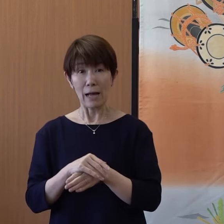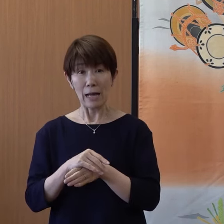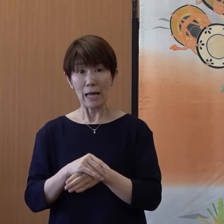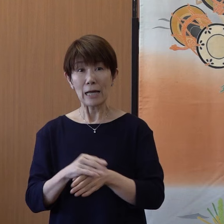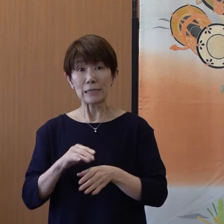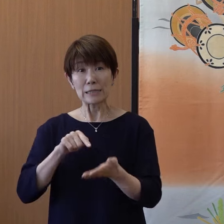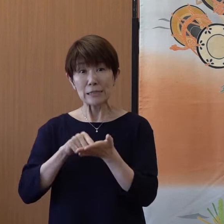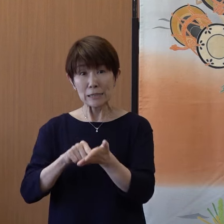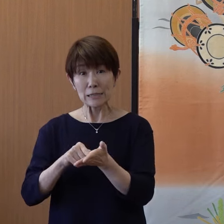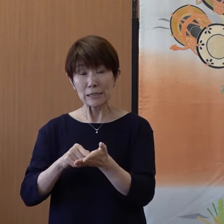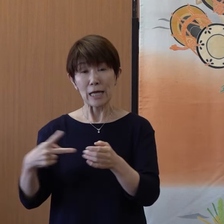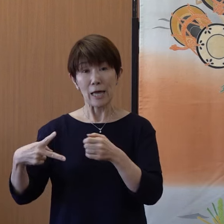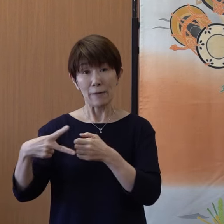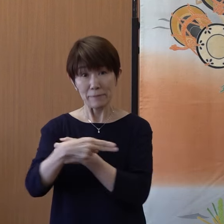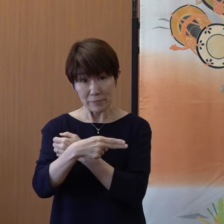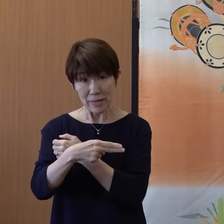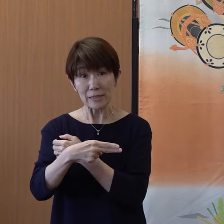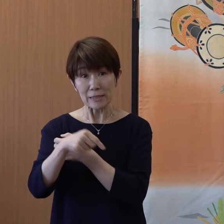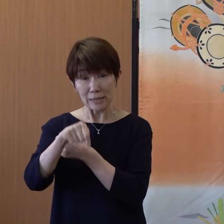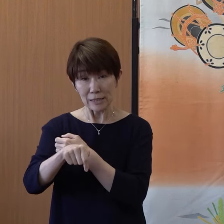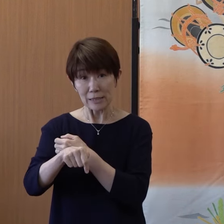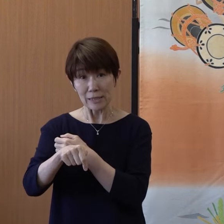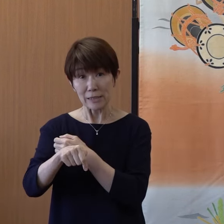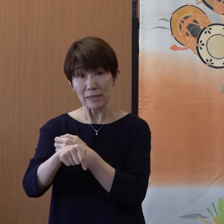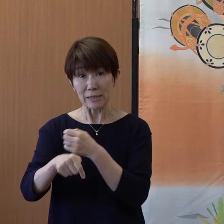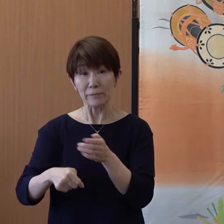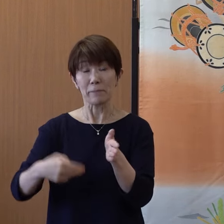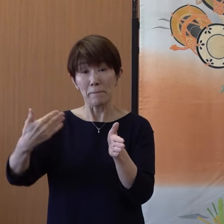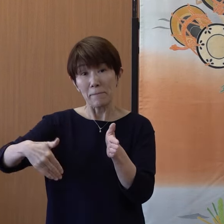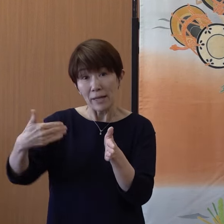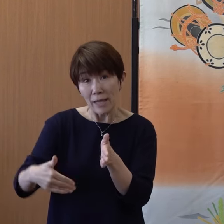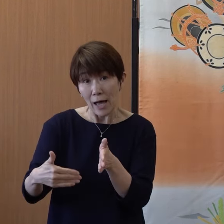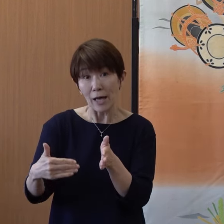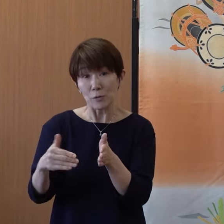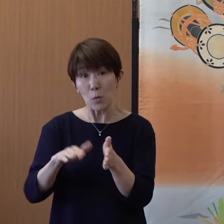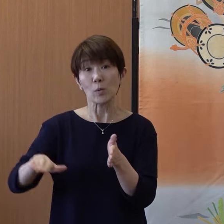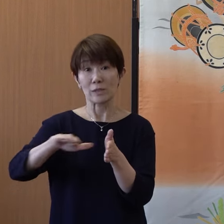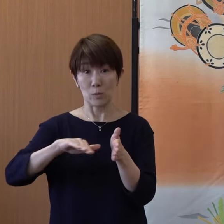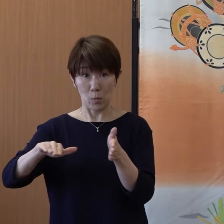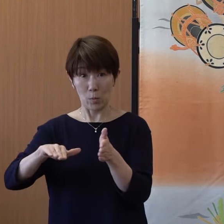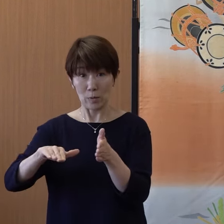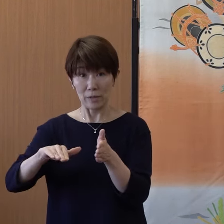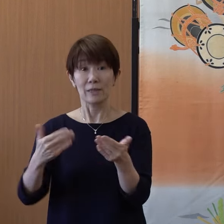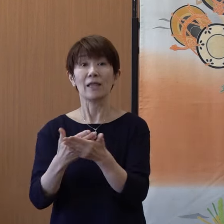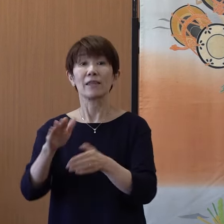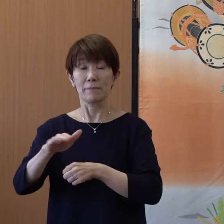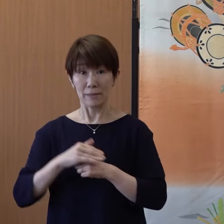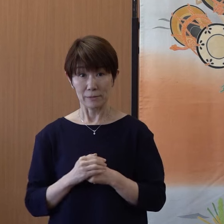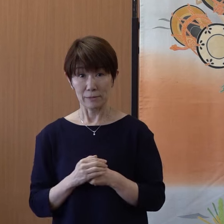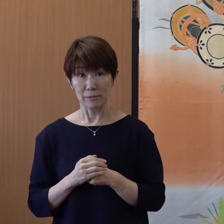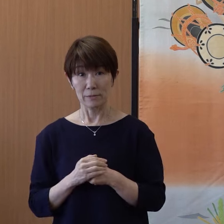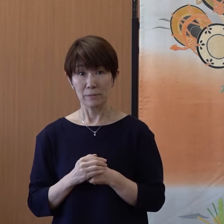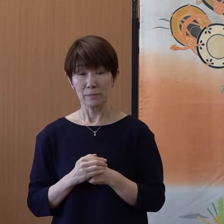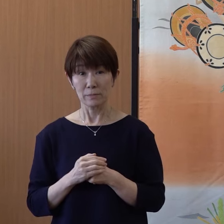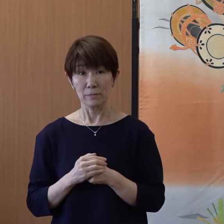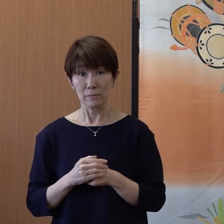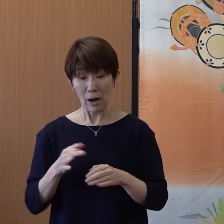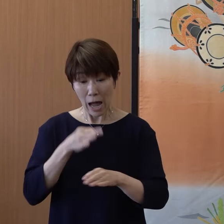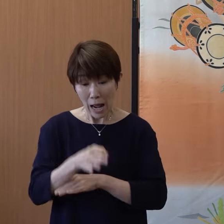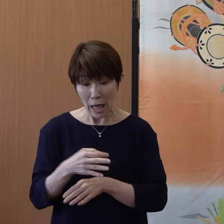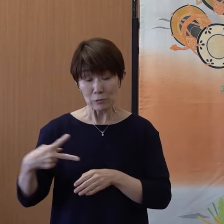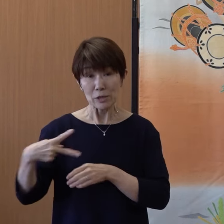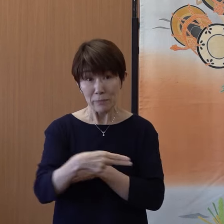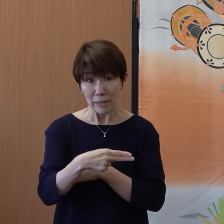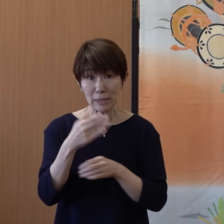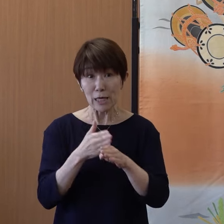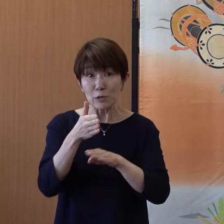点で納期が到来していない額を減免することとしております。納期が経過した